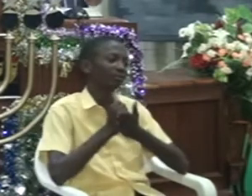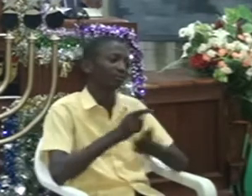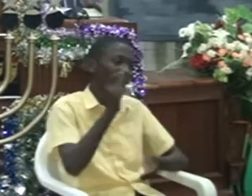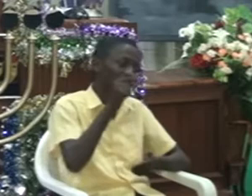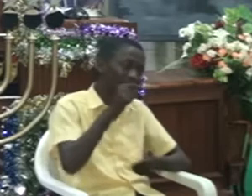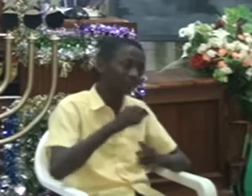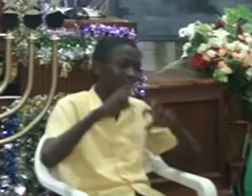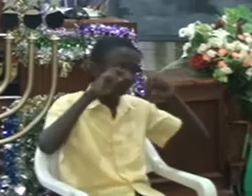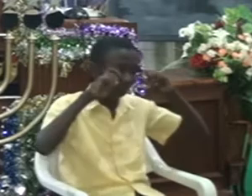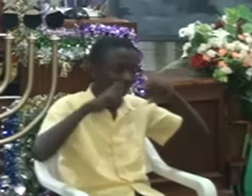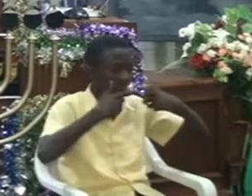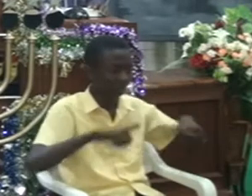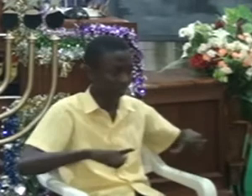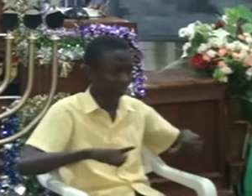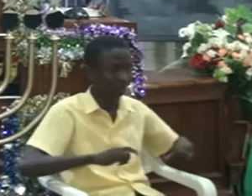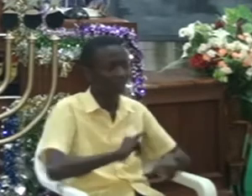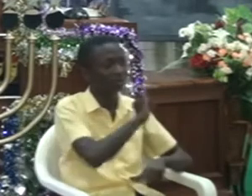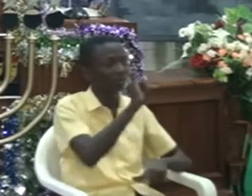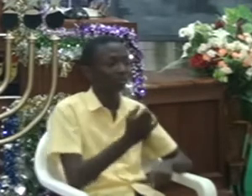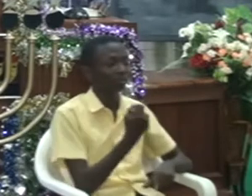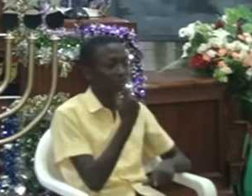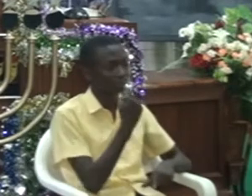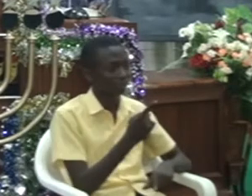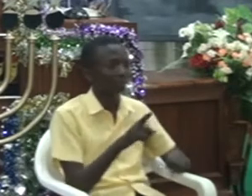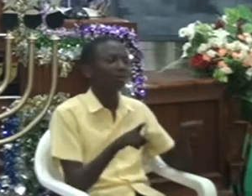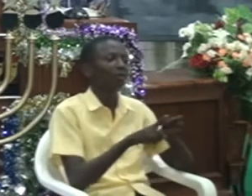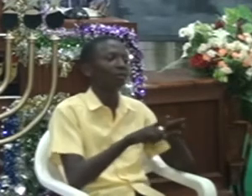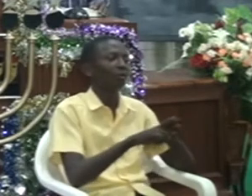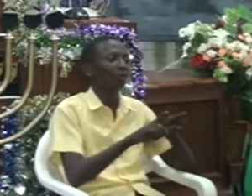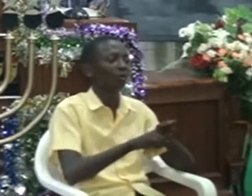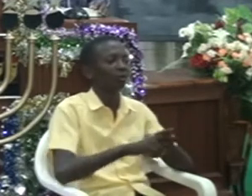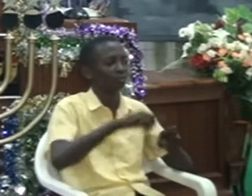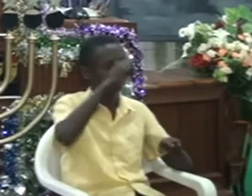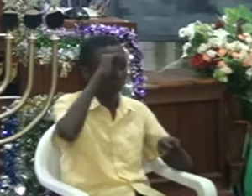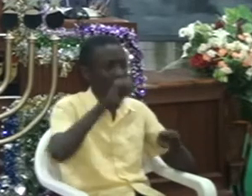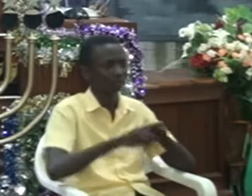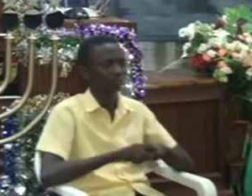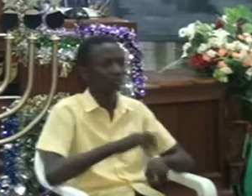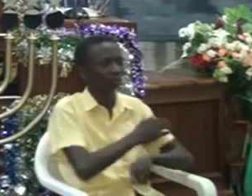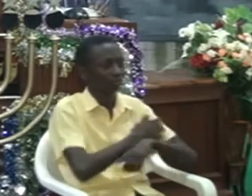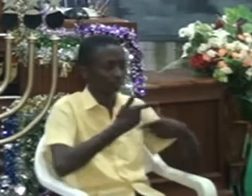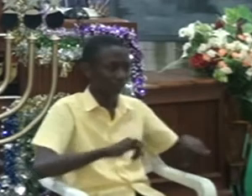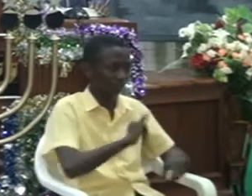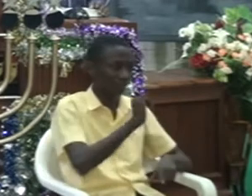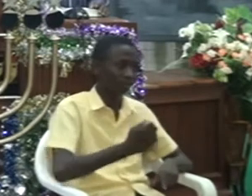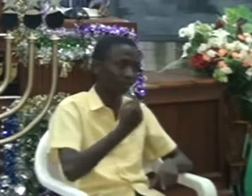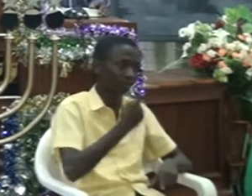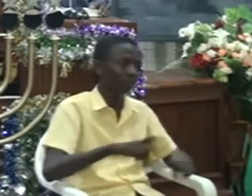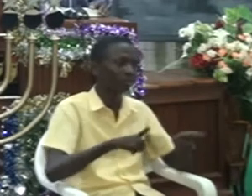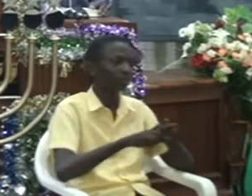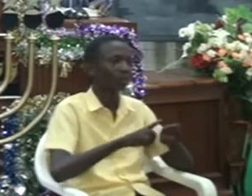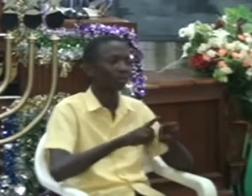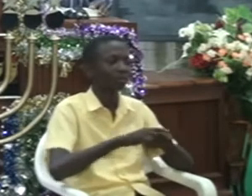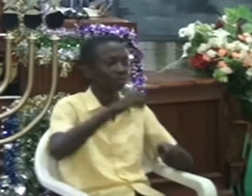faut discerner quand je parle comme frère. Inafaa kupambanua wakati niko nasema kama vile ndugu. Et quand je parle comme mari. Na wakati